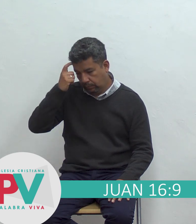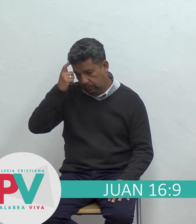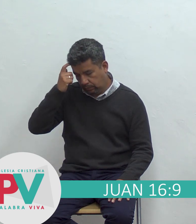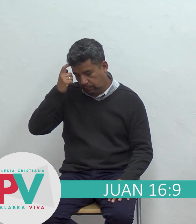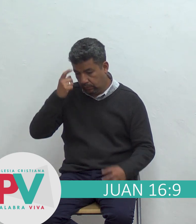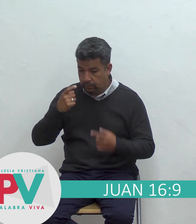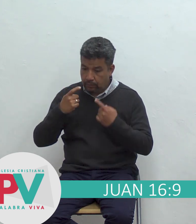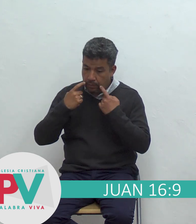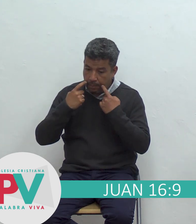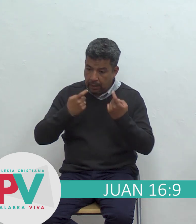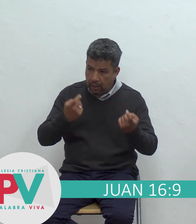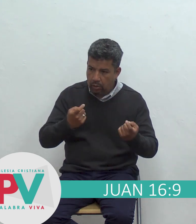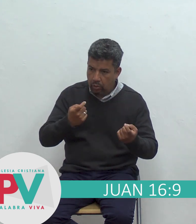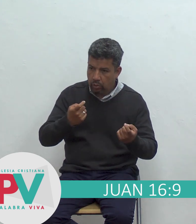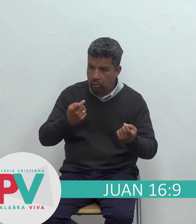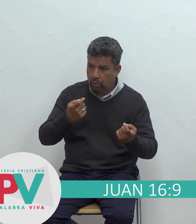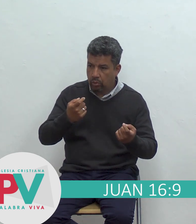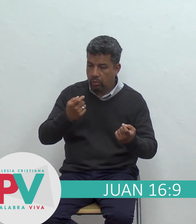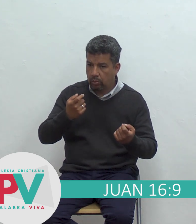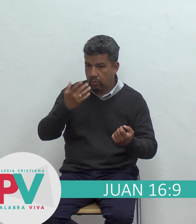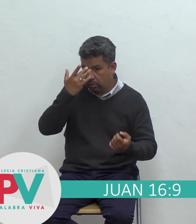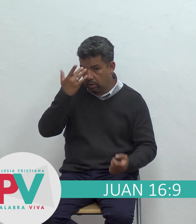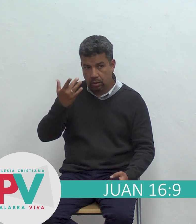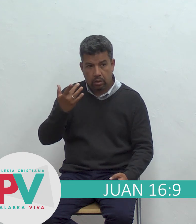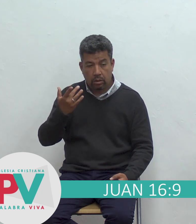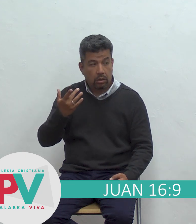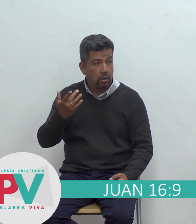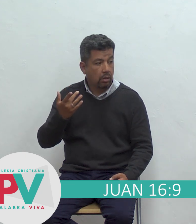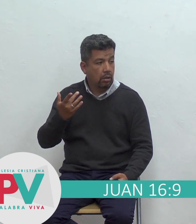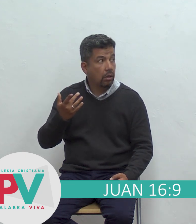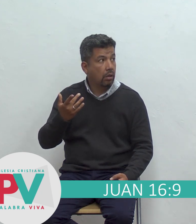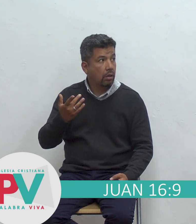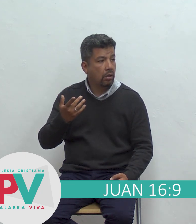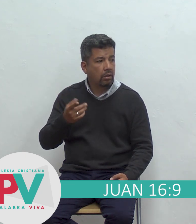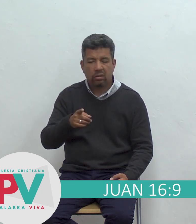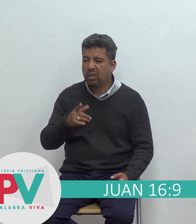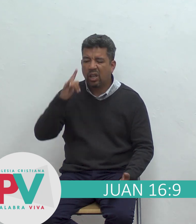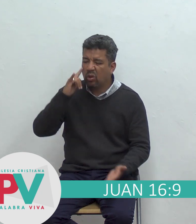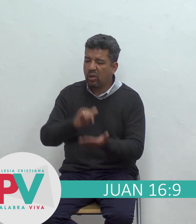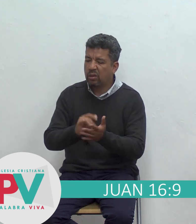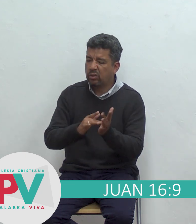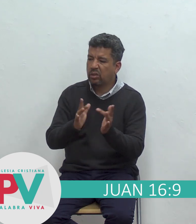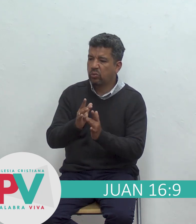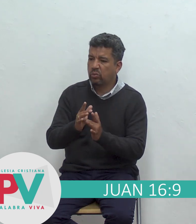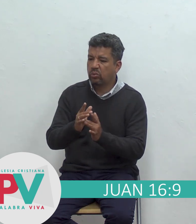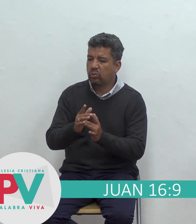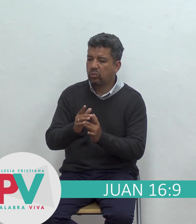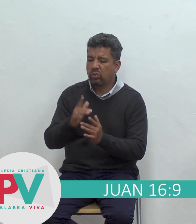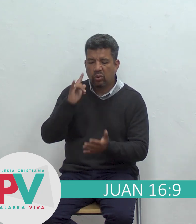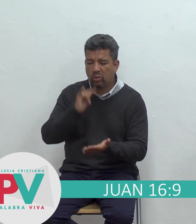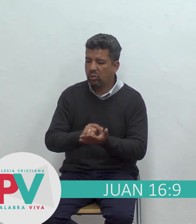De pecado, ¿por qué? No creemos de Jesús.